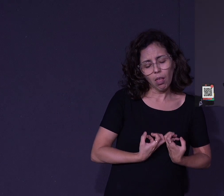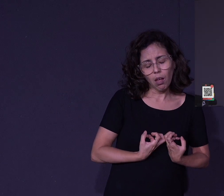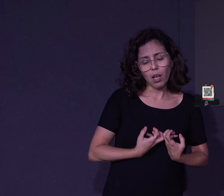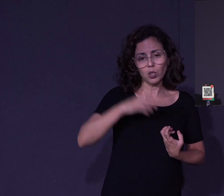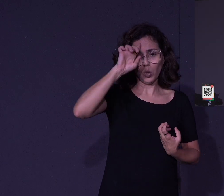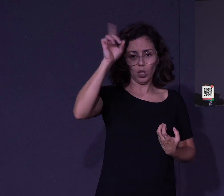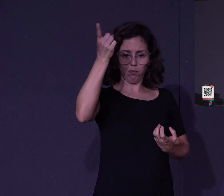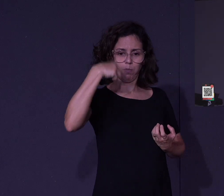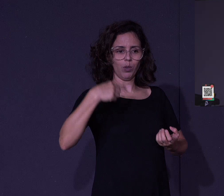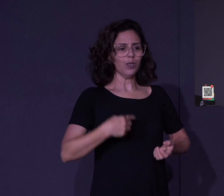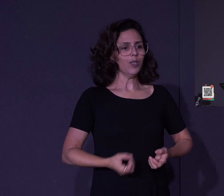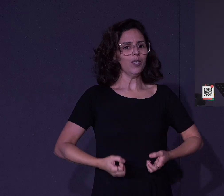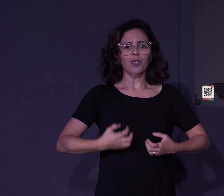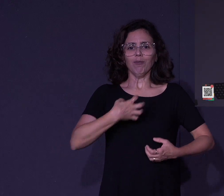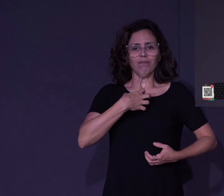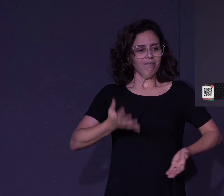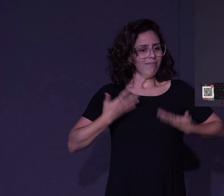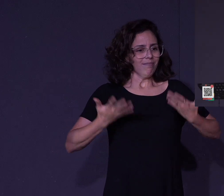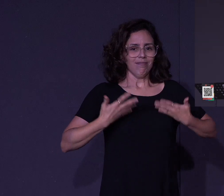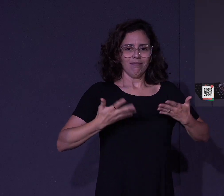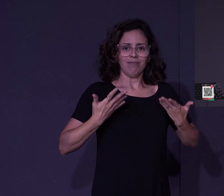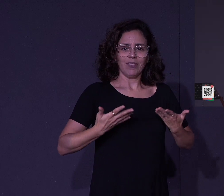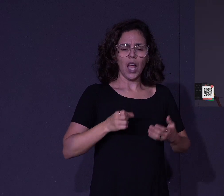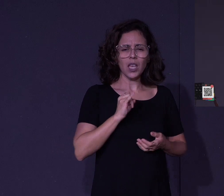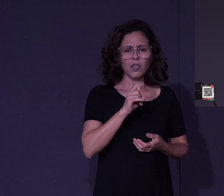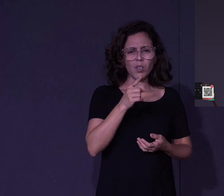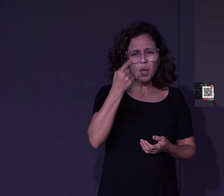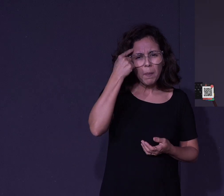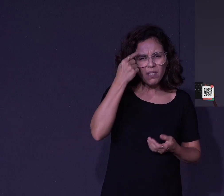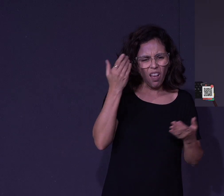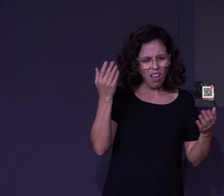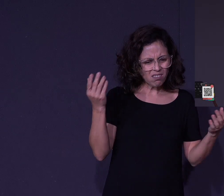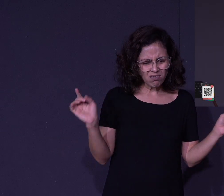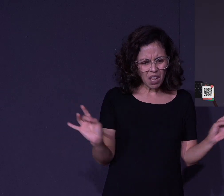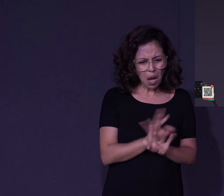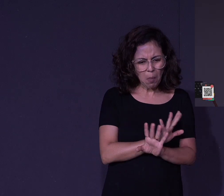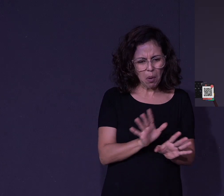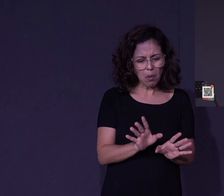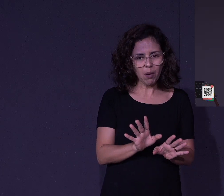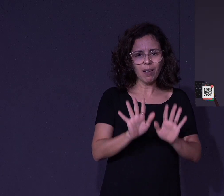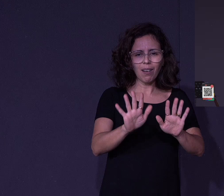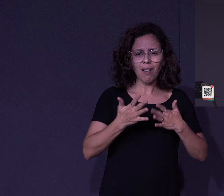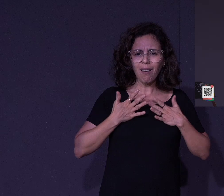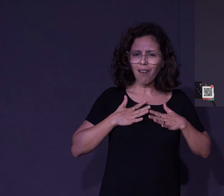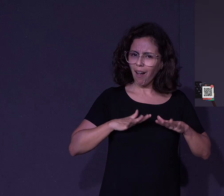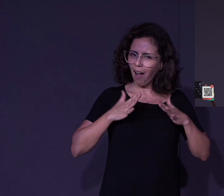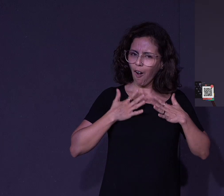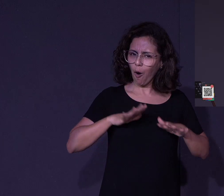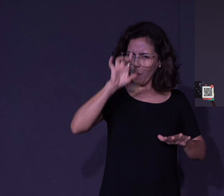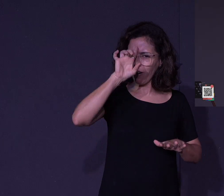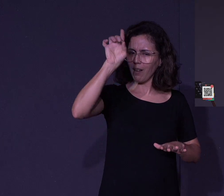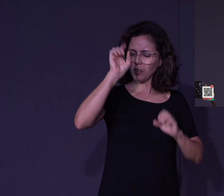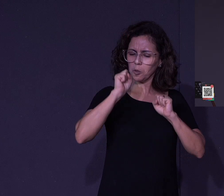está achando que acabou, ele diz: ainda não acabou, seu caminho é longo ainda, você tem muita coisa